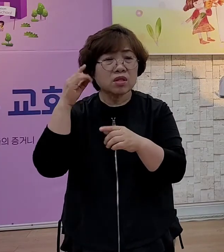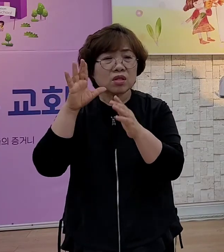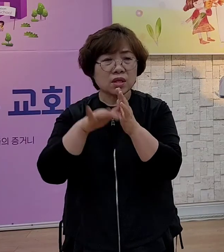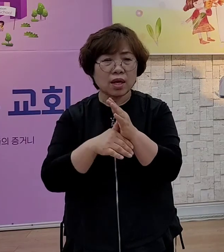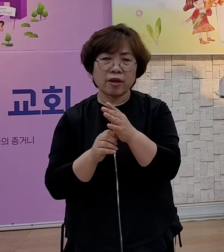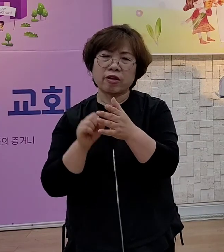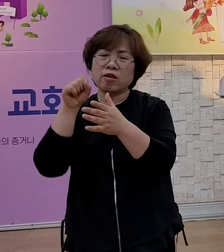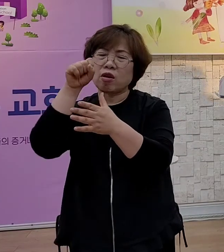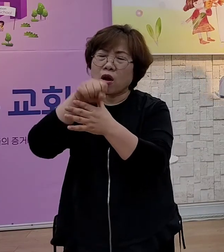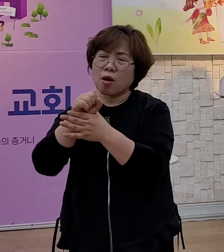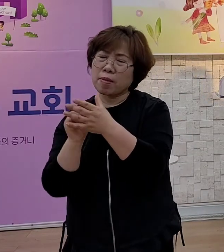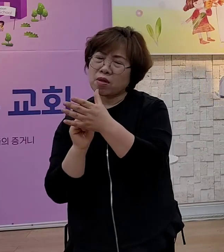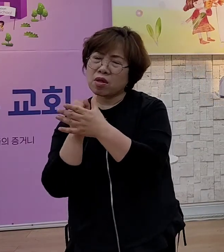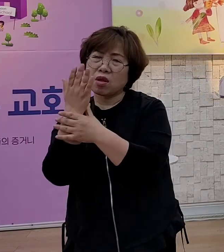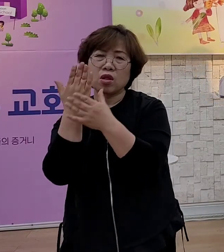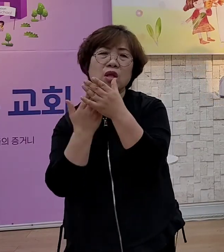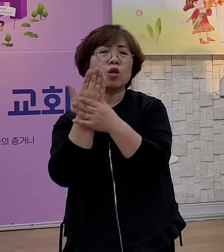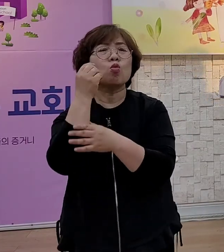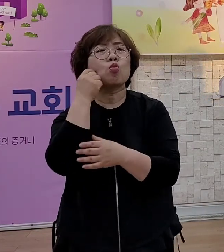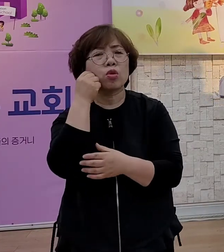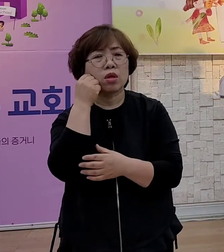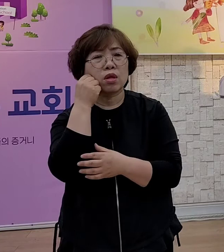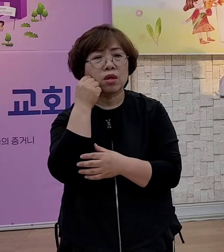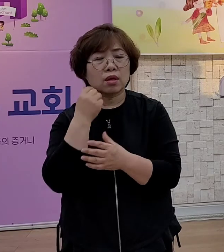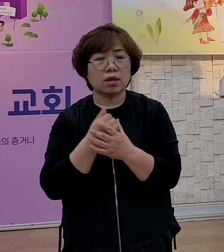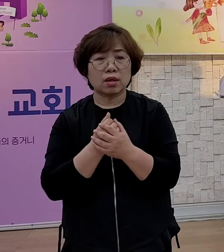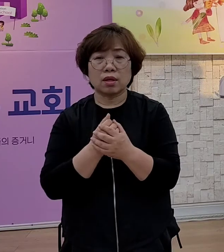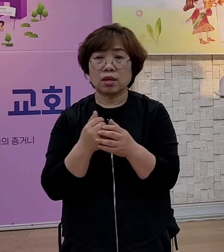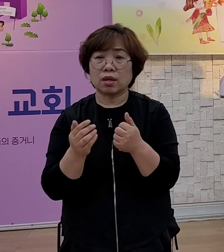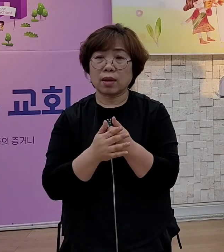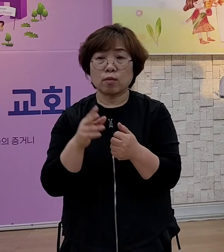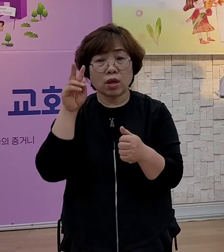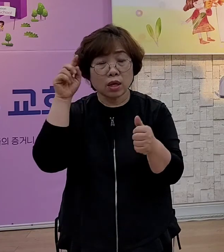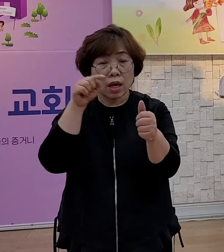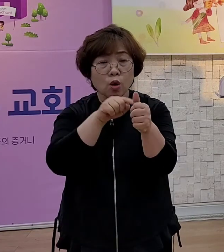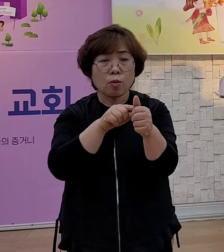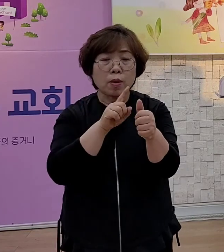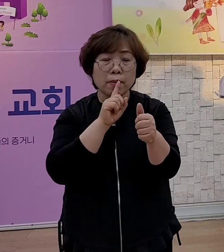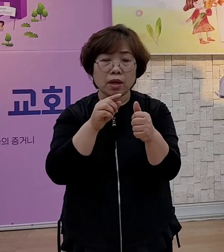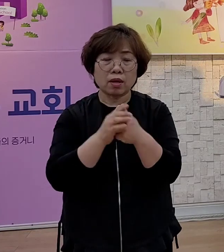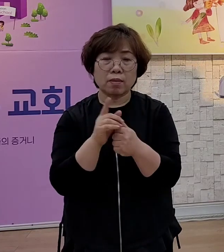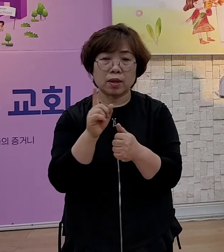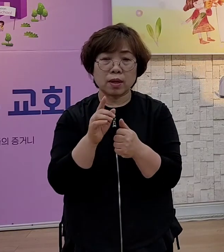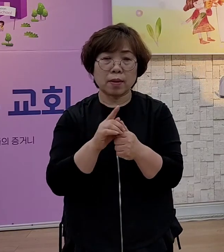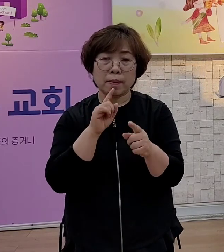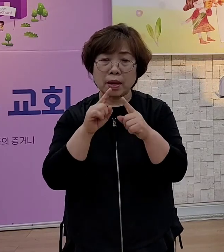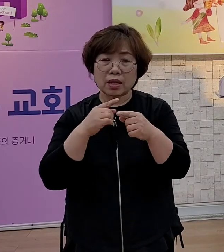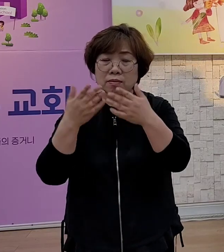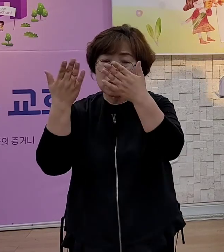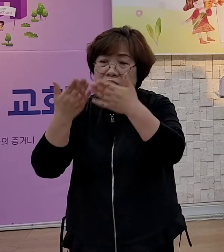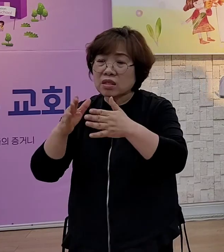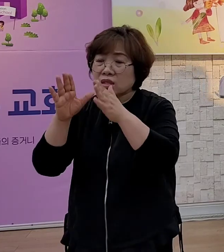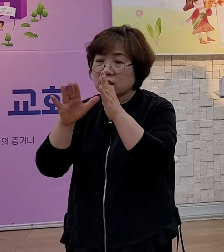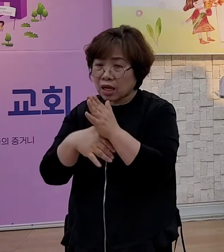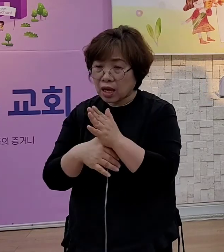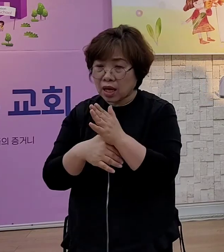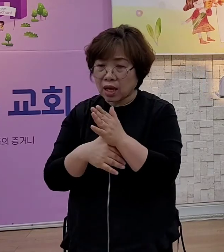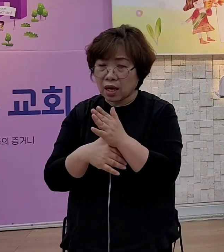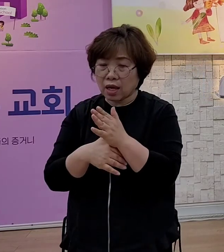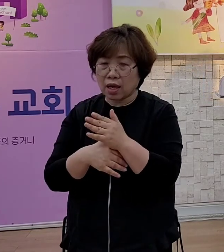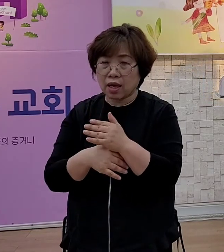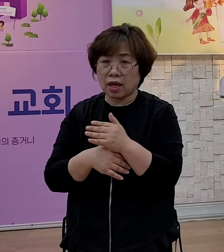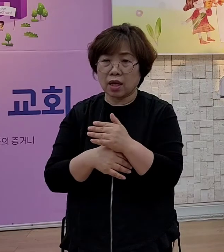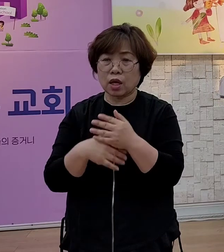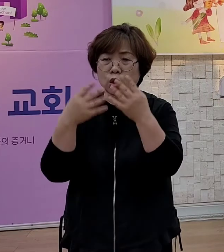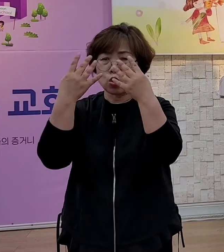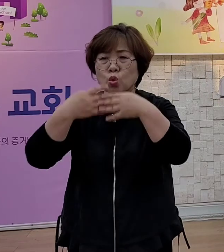것이죠. 그래서 여러분 이 야고보가 말씀을 받아들일 때에 수반되는 조건을 하나 더 제시하고 있습니다. 21절에